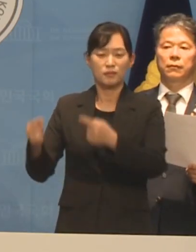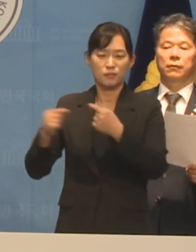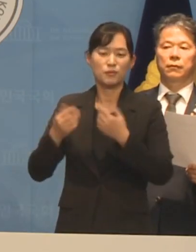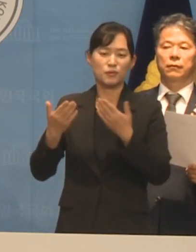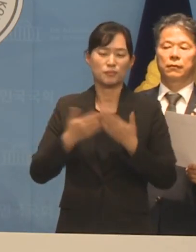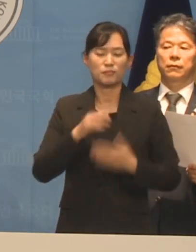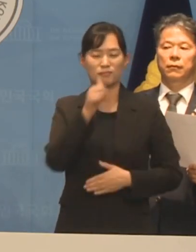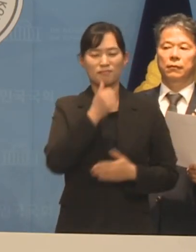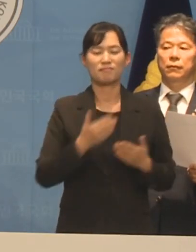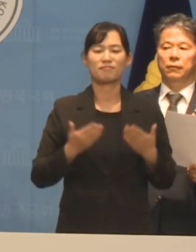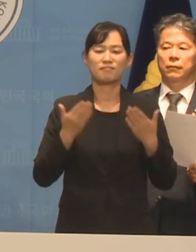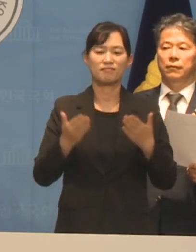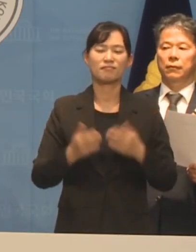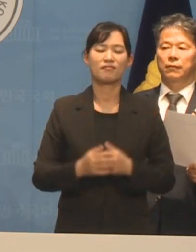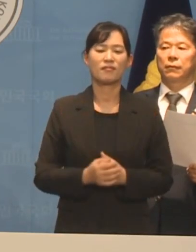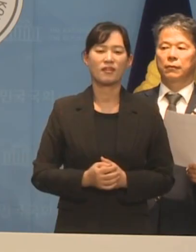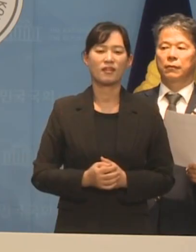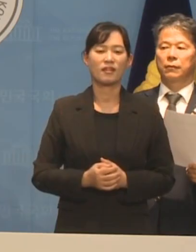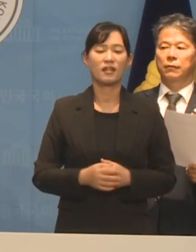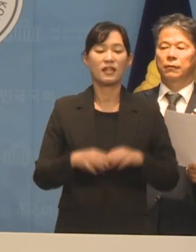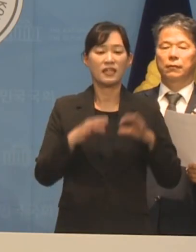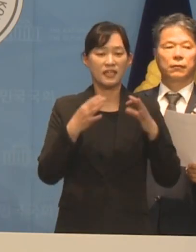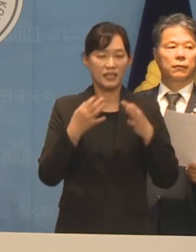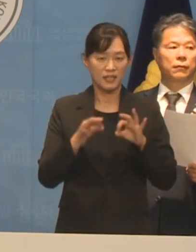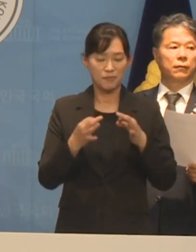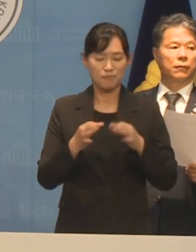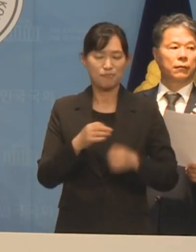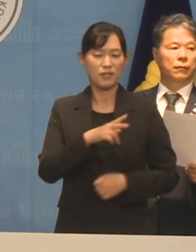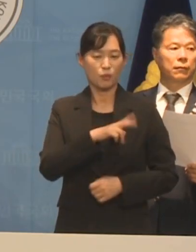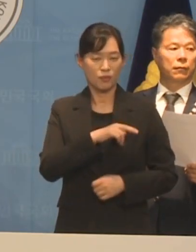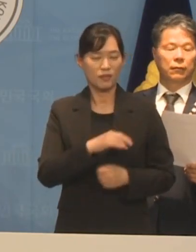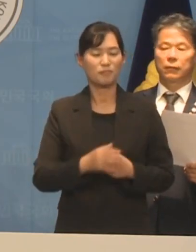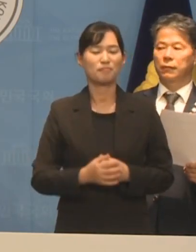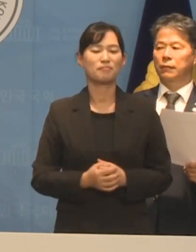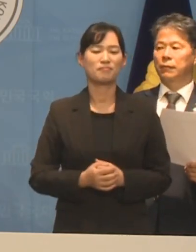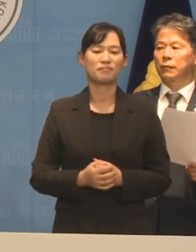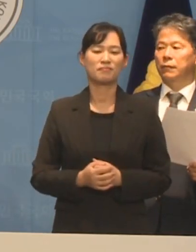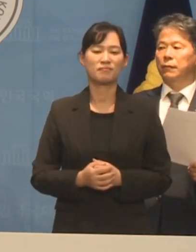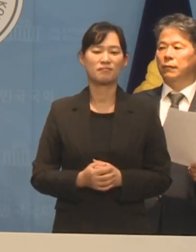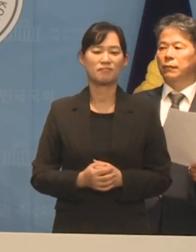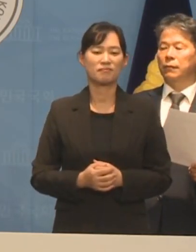참석자분들을 소개합니다. 김남희 의원님,